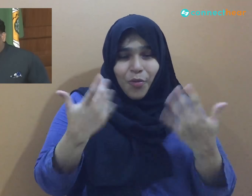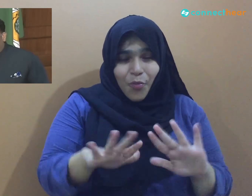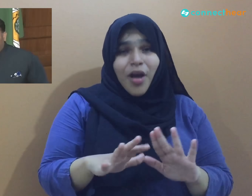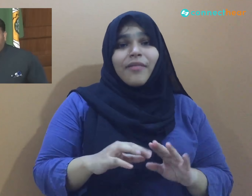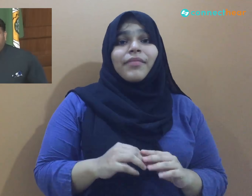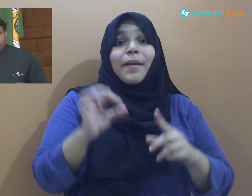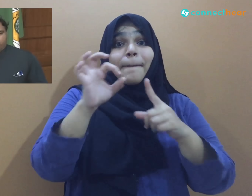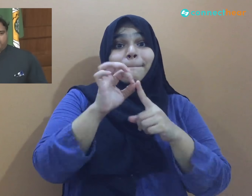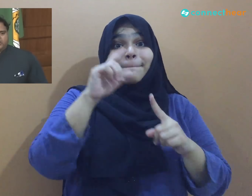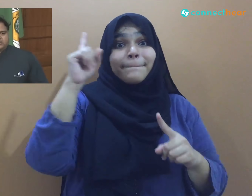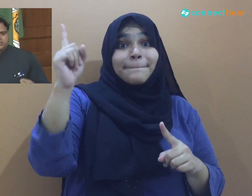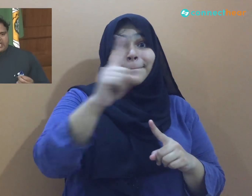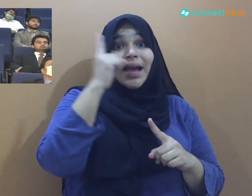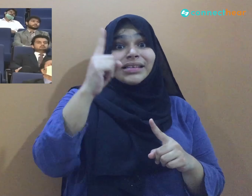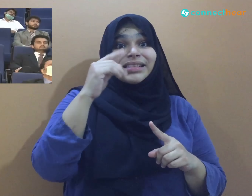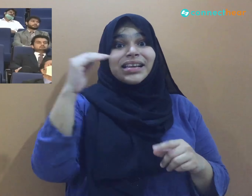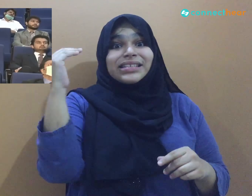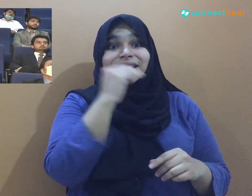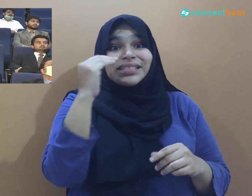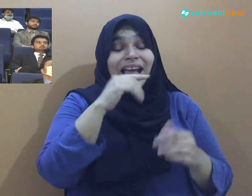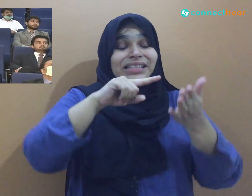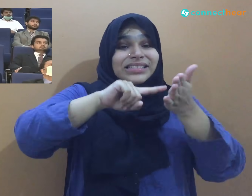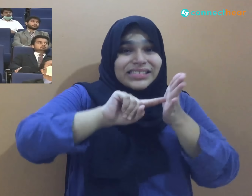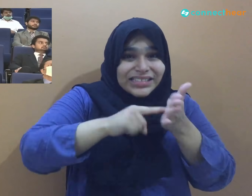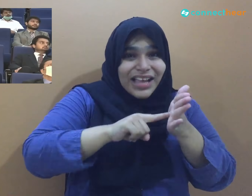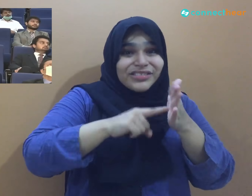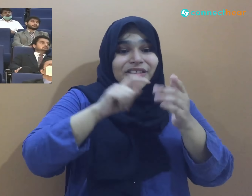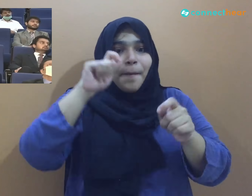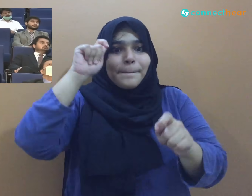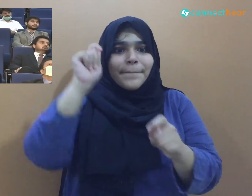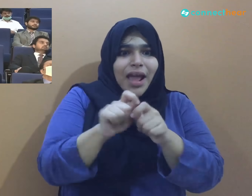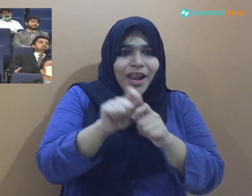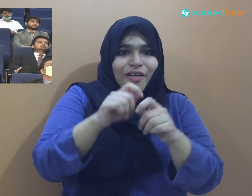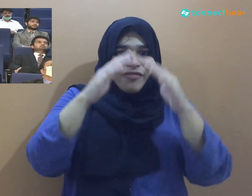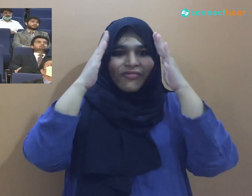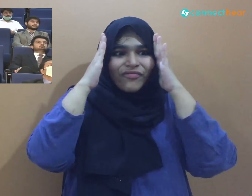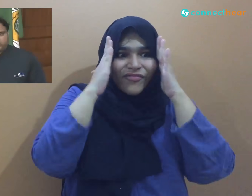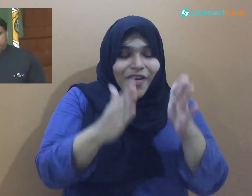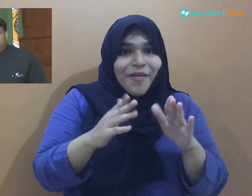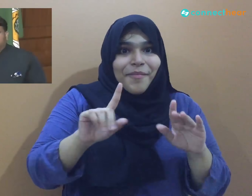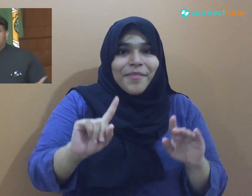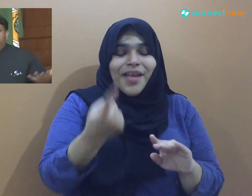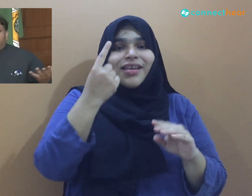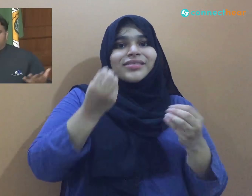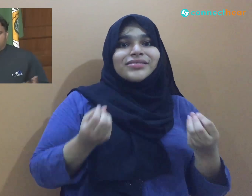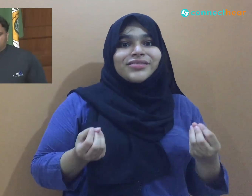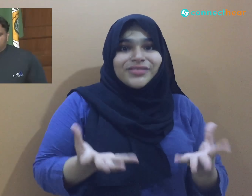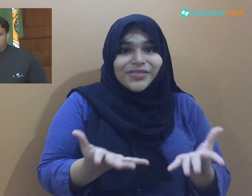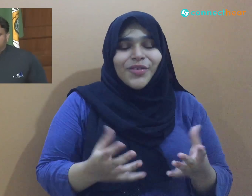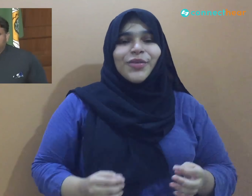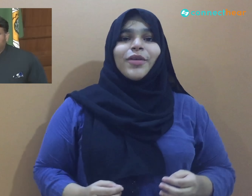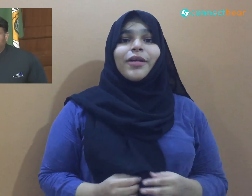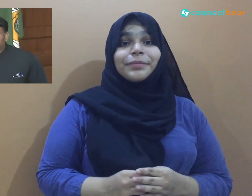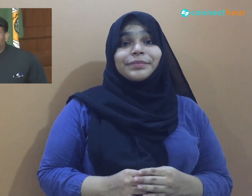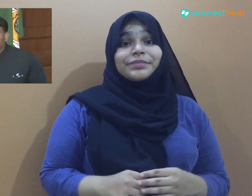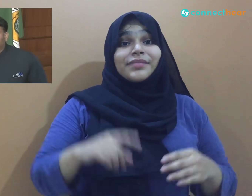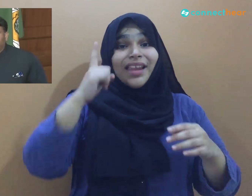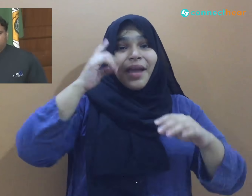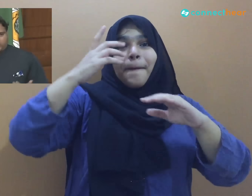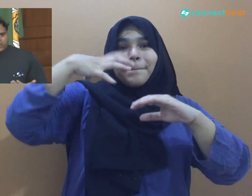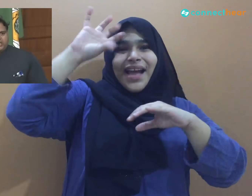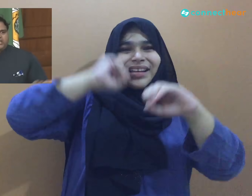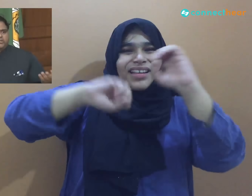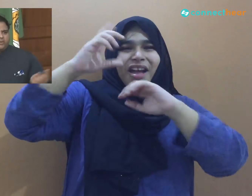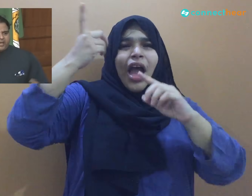کا وے فارورڈ سائنس, ٹیکنالوجی, انوویشن کے اوپر ہی بنیاد ہوگی. جو روٹین کی ہماری جو ایکسپورٹ ہے